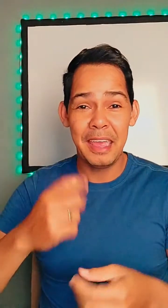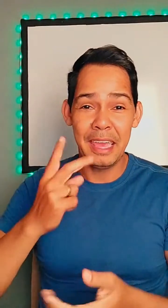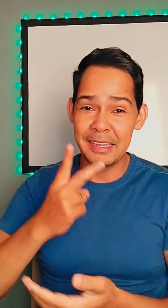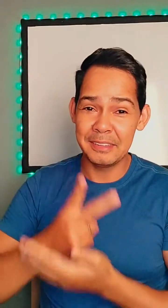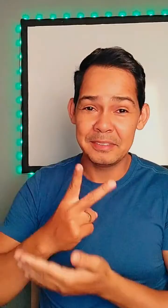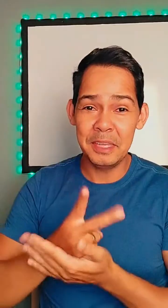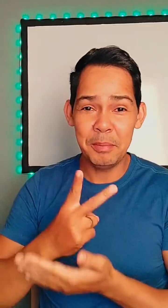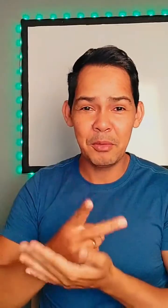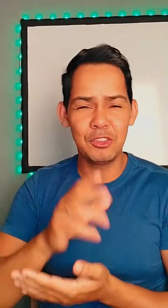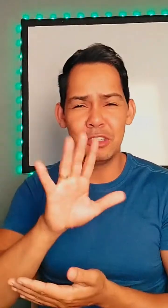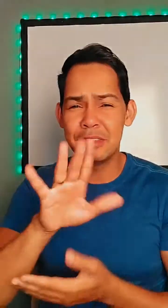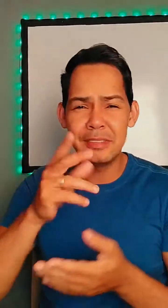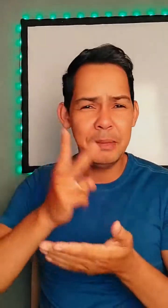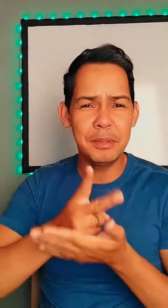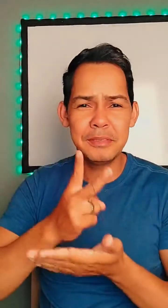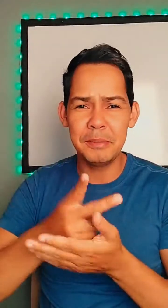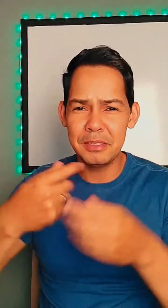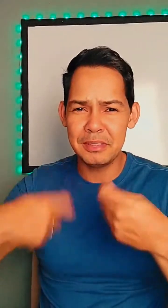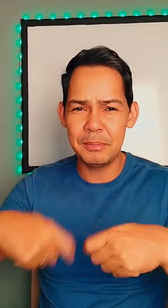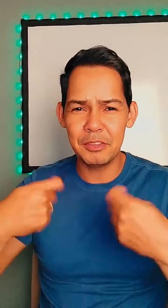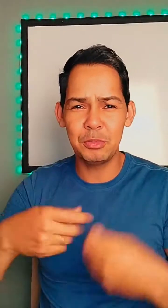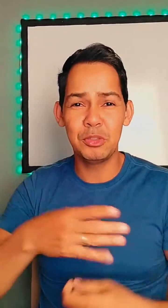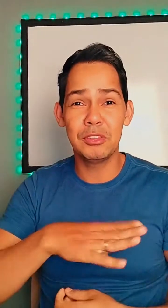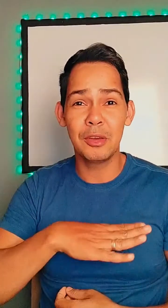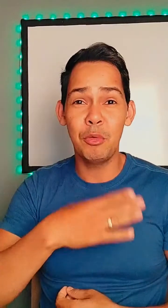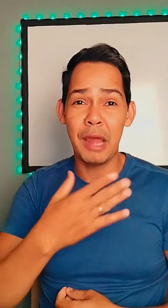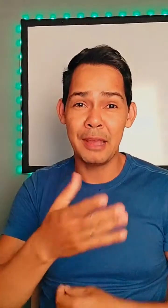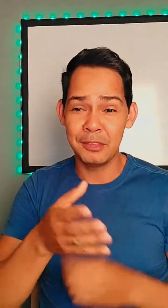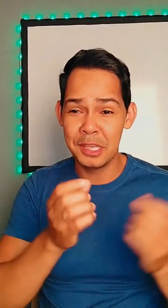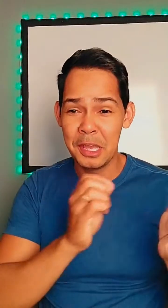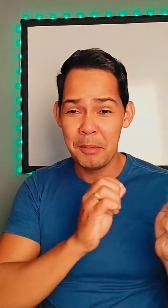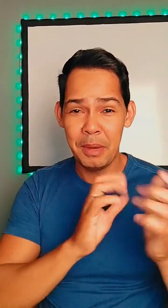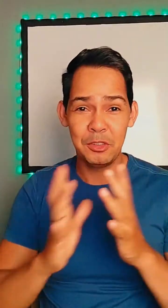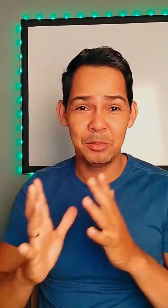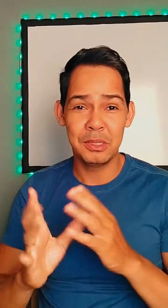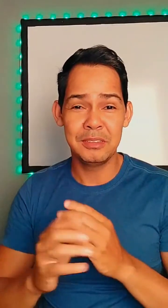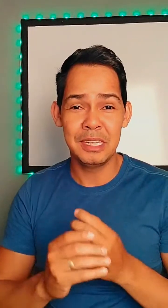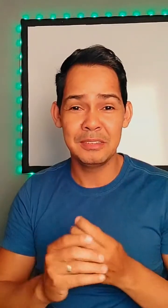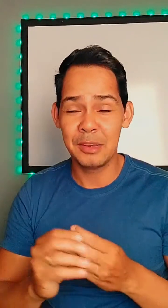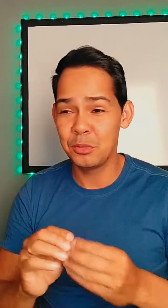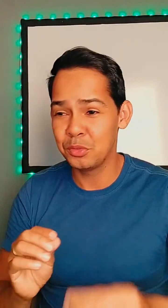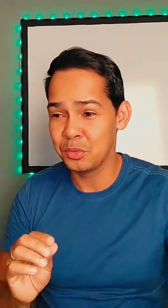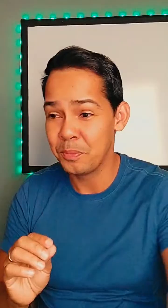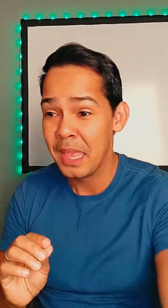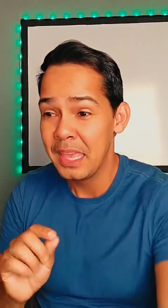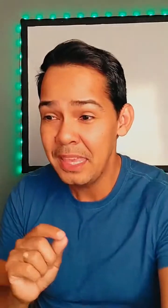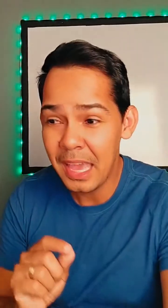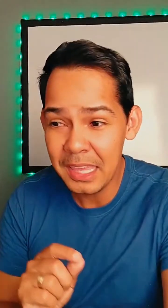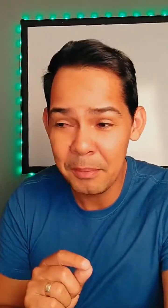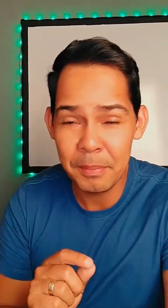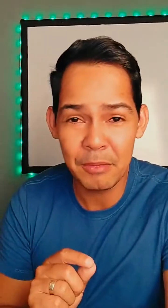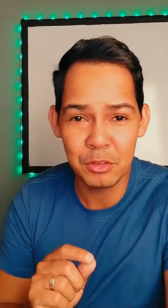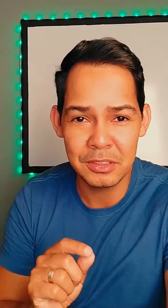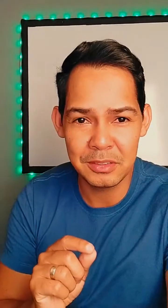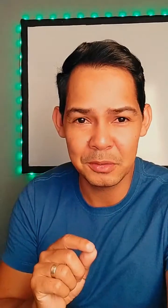estar sempre com a gente. Sempre, sempre, sempre a gente precisa coragem para a gente poder sinalizar com o surdo. E aí, para você ter